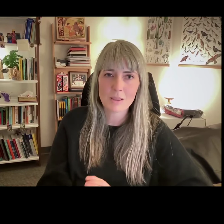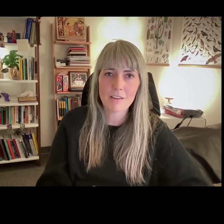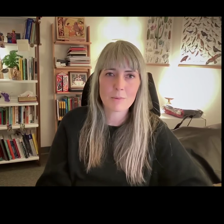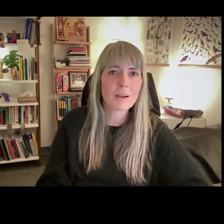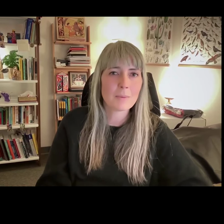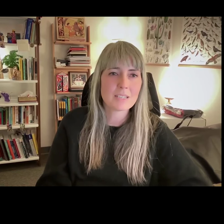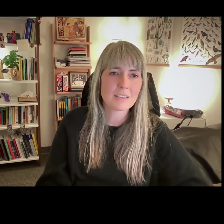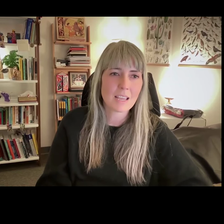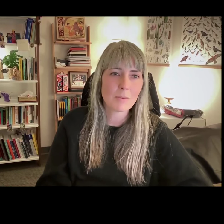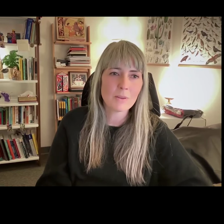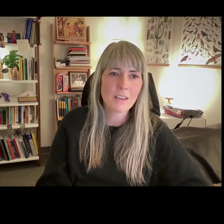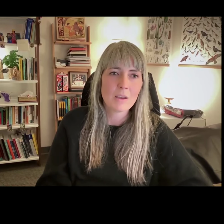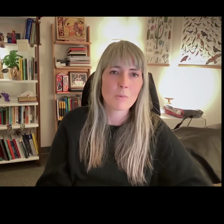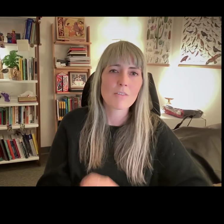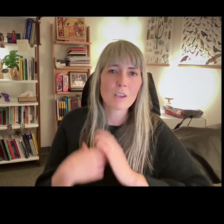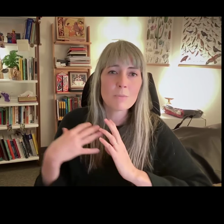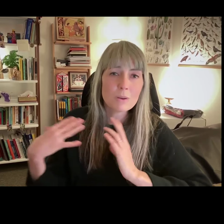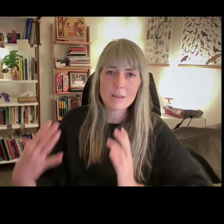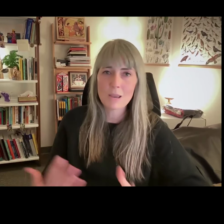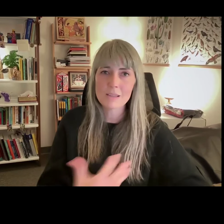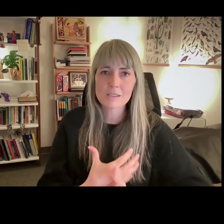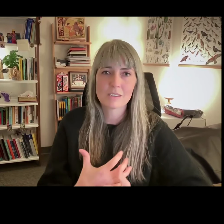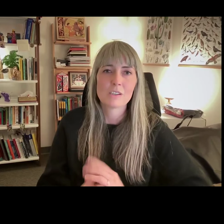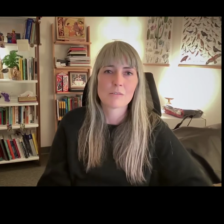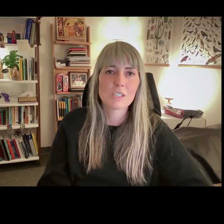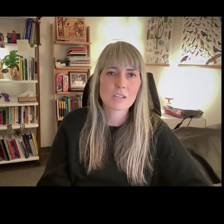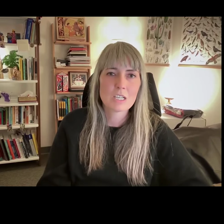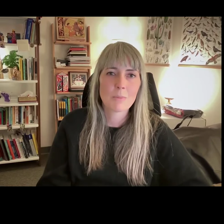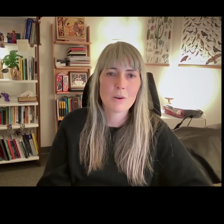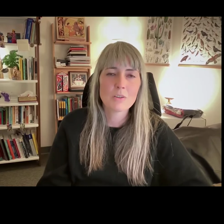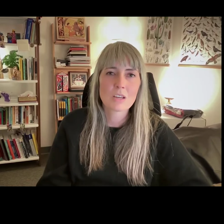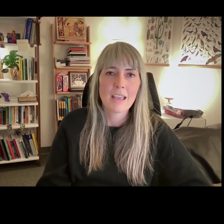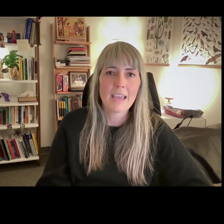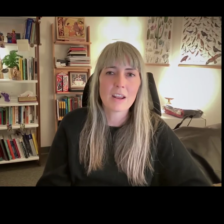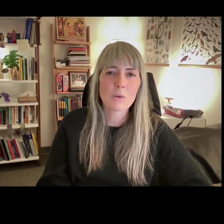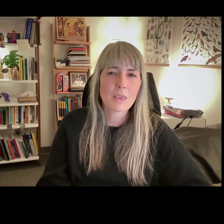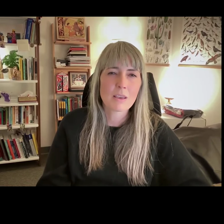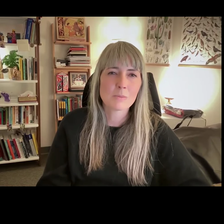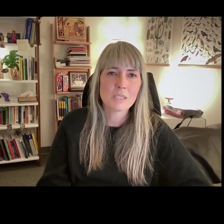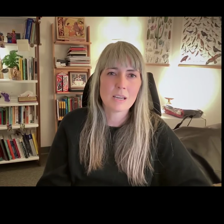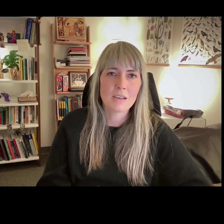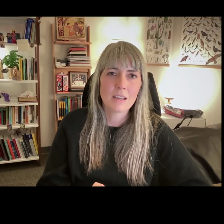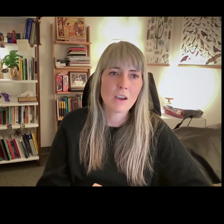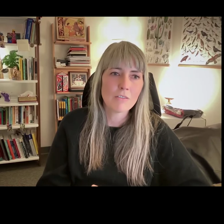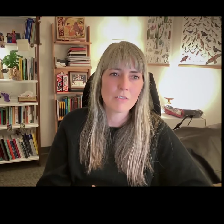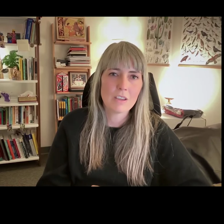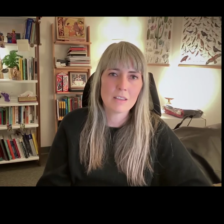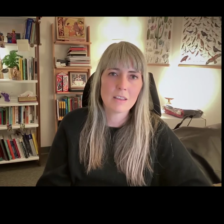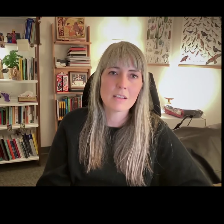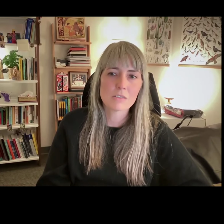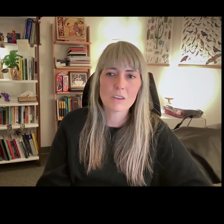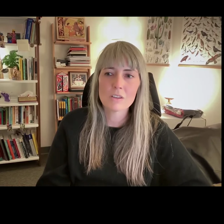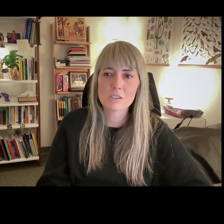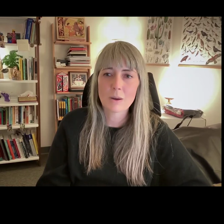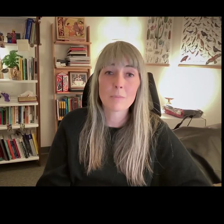acuerdo. Simplemente toma conversaciones con todos que lleguen a la mesa, más un enfoque basado en la comunidad. Y